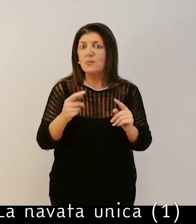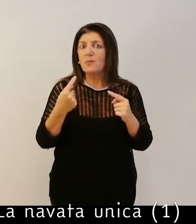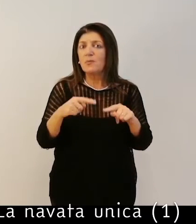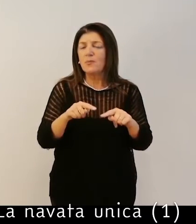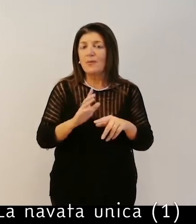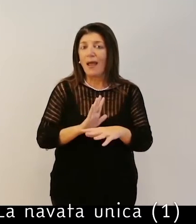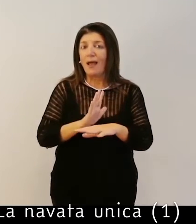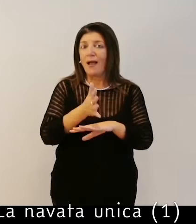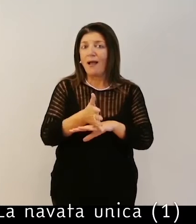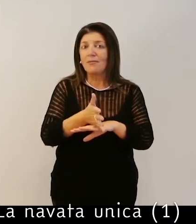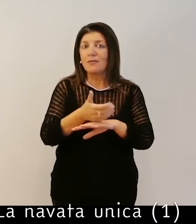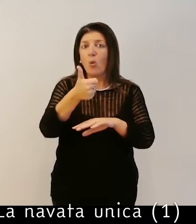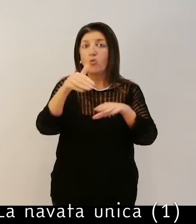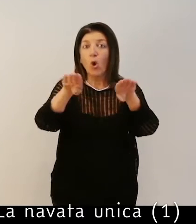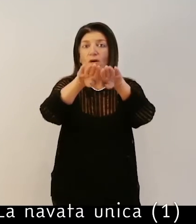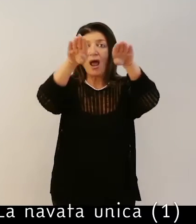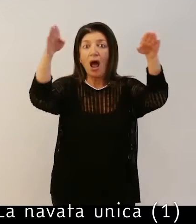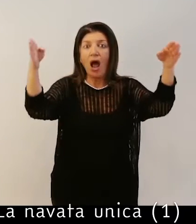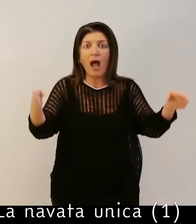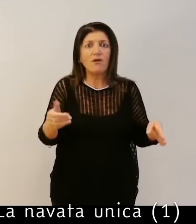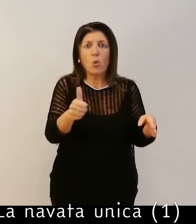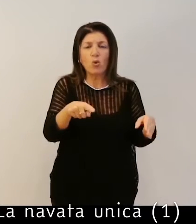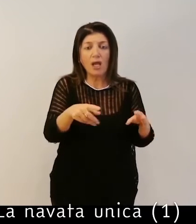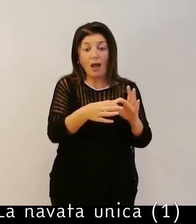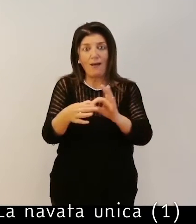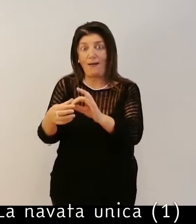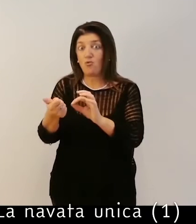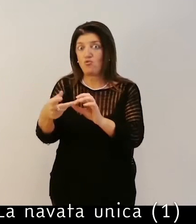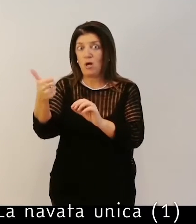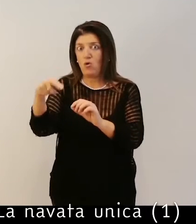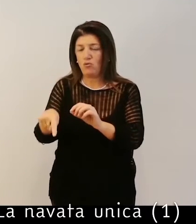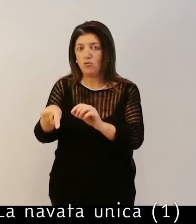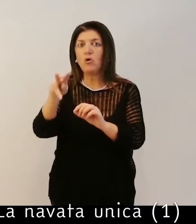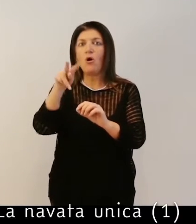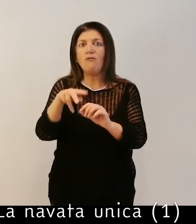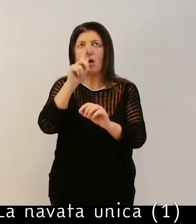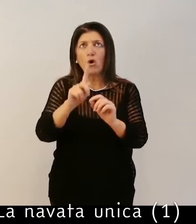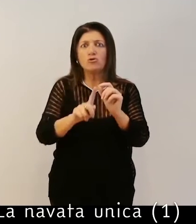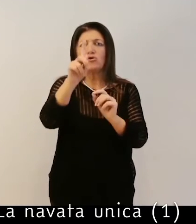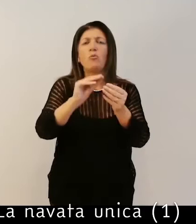La navata unica, numero 1, è coperta da volta a botte.